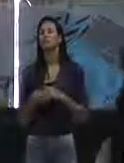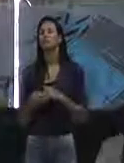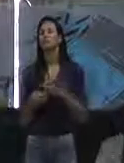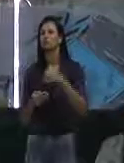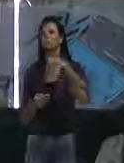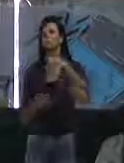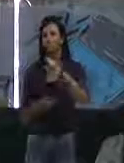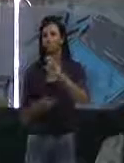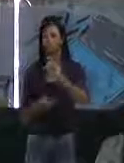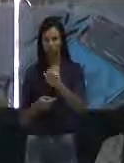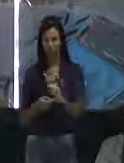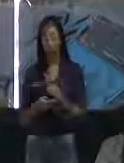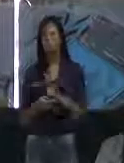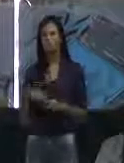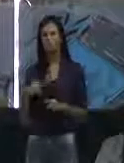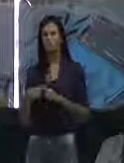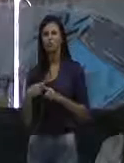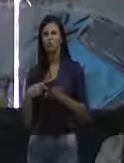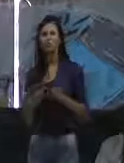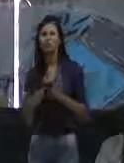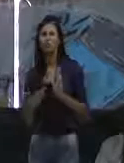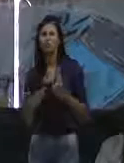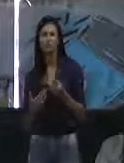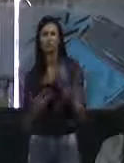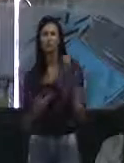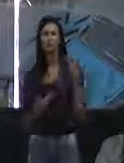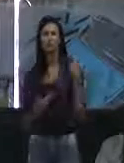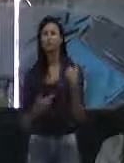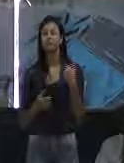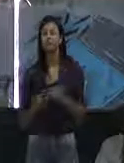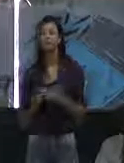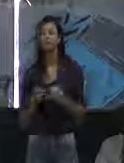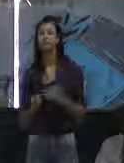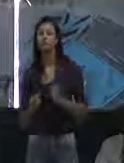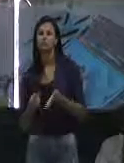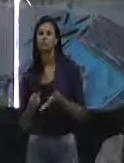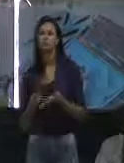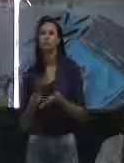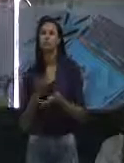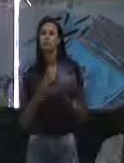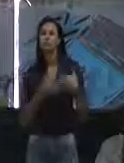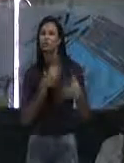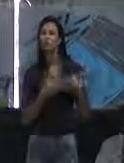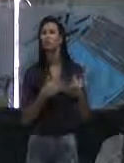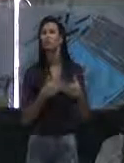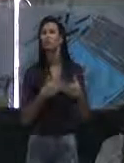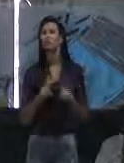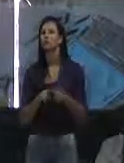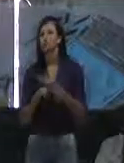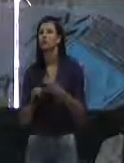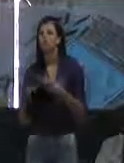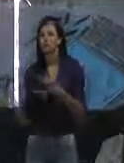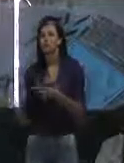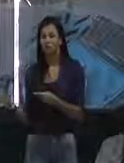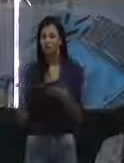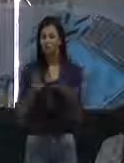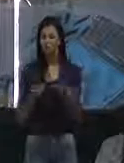Maria, porque teve tanto tempo, justamente naquele momento da cassação de Valderico, foi que eu fui convidado